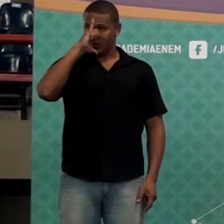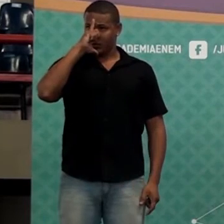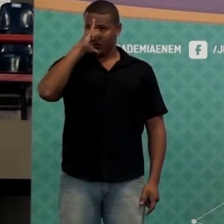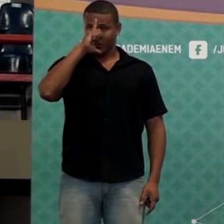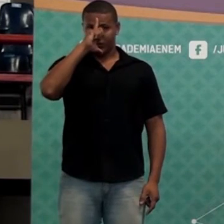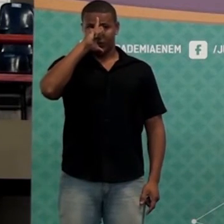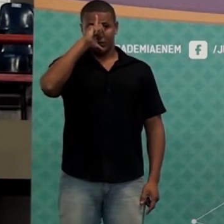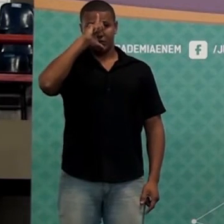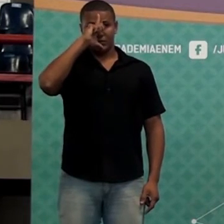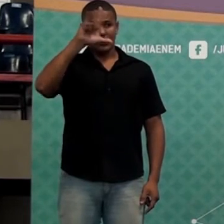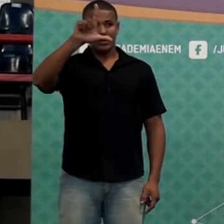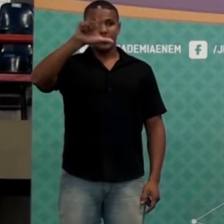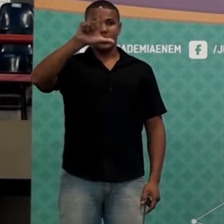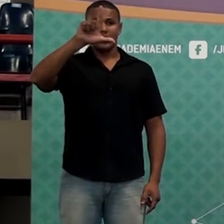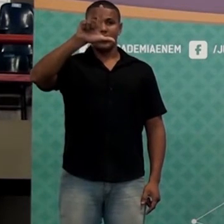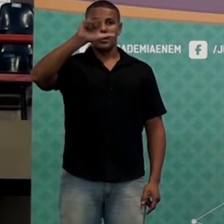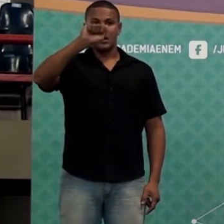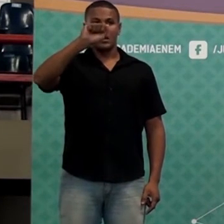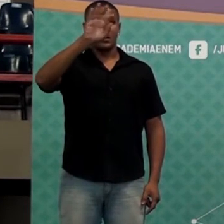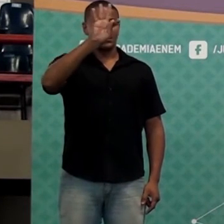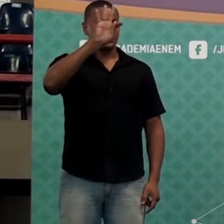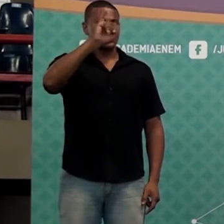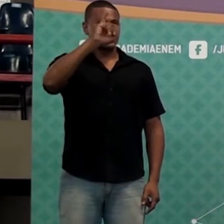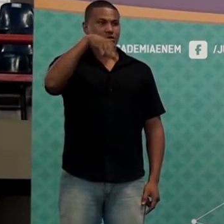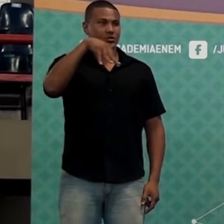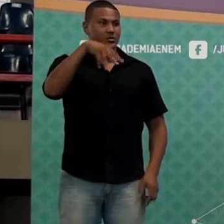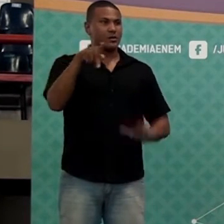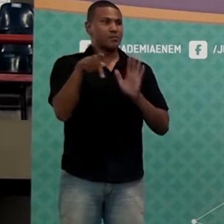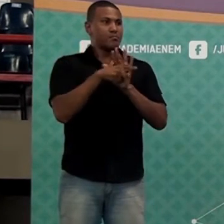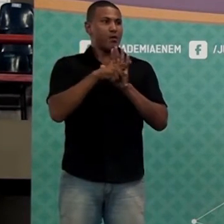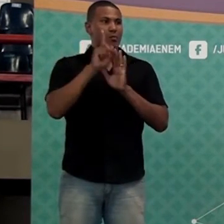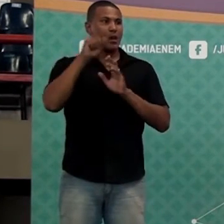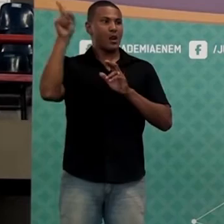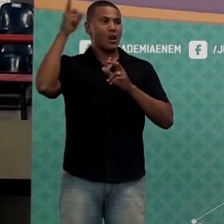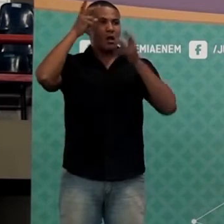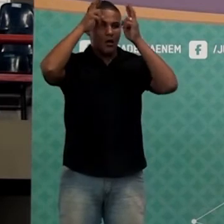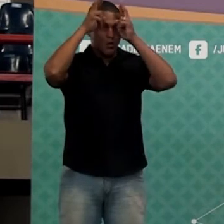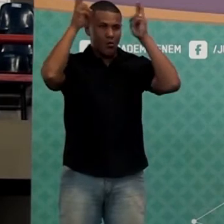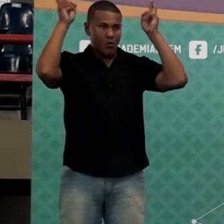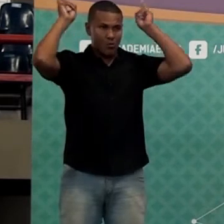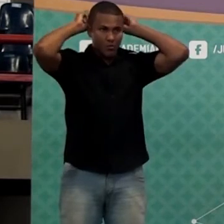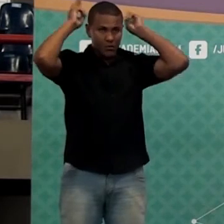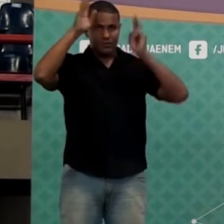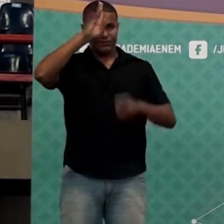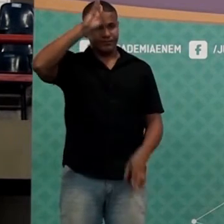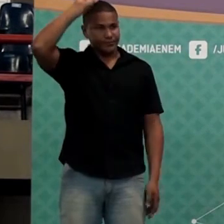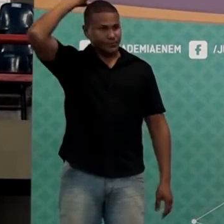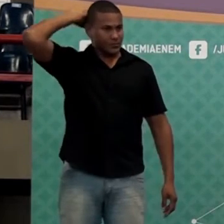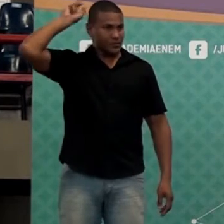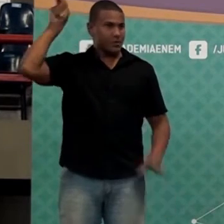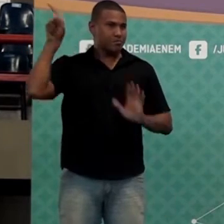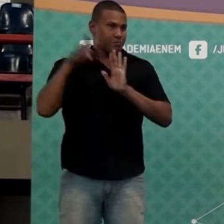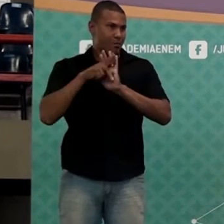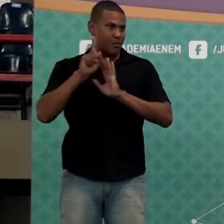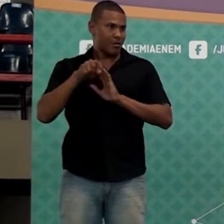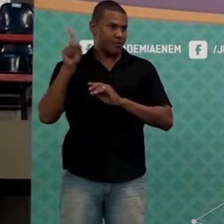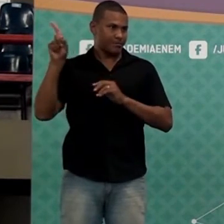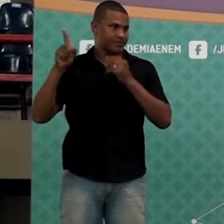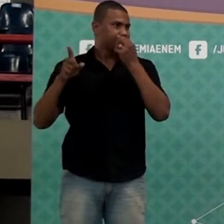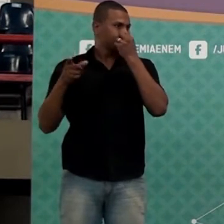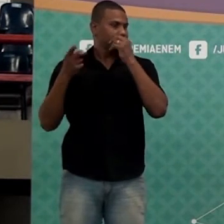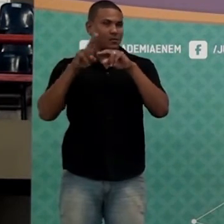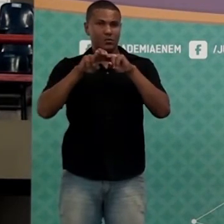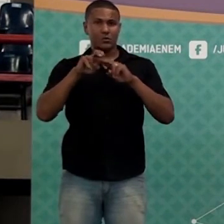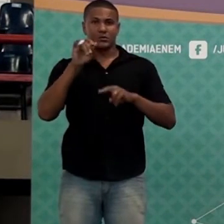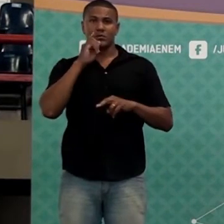que o latim é italiano, é de Roma. E Roma impôs o latim aos outros países. Agora, os